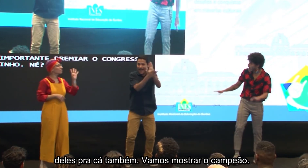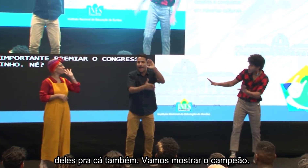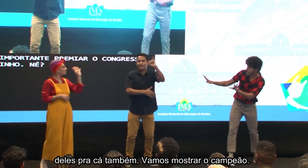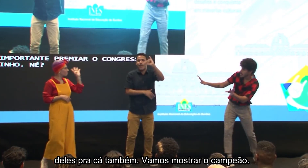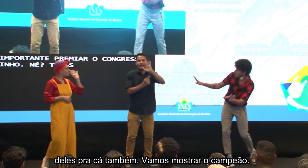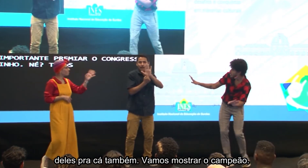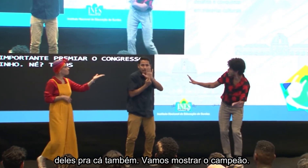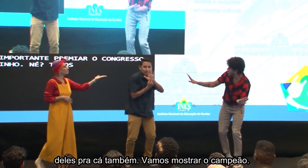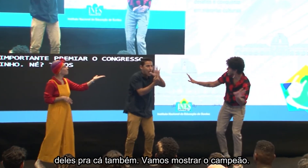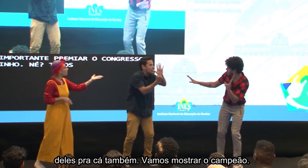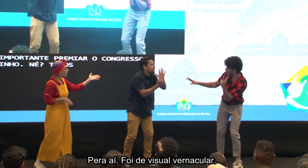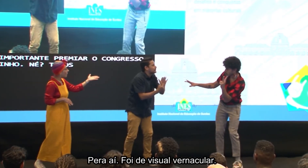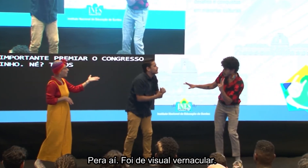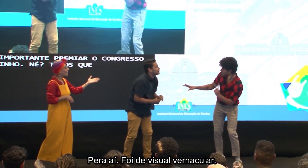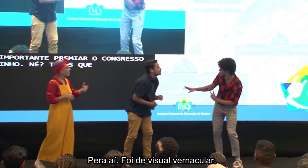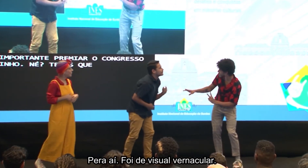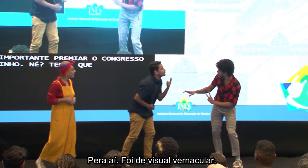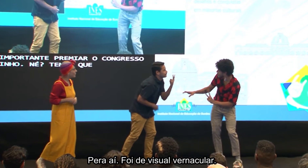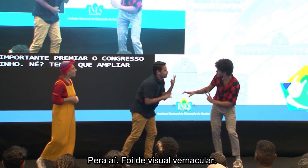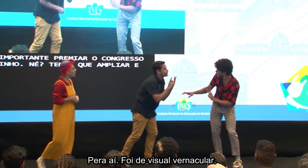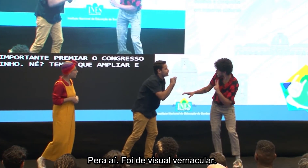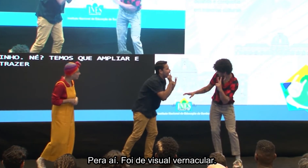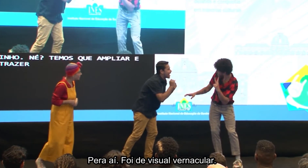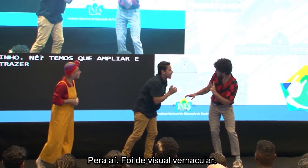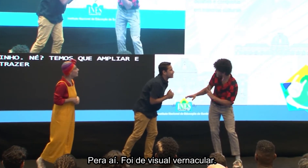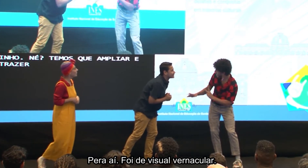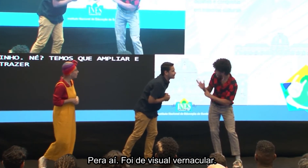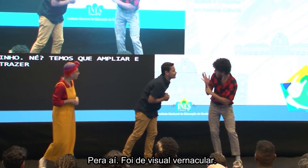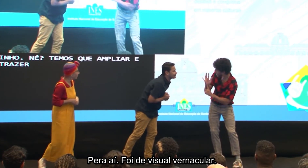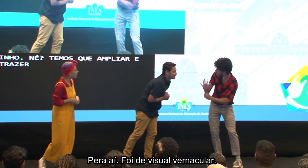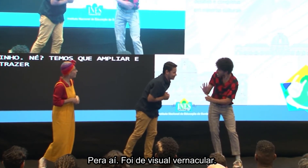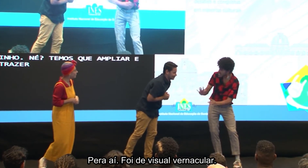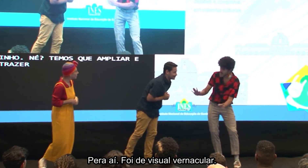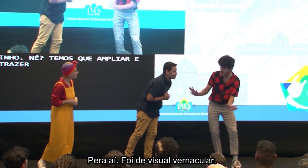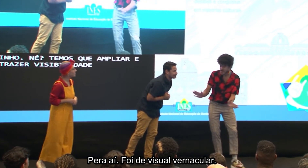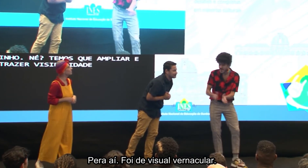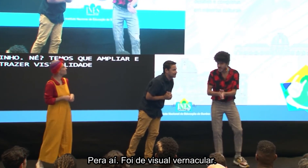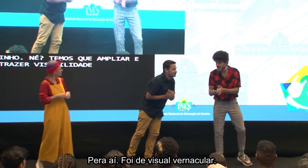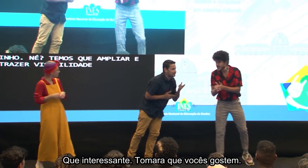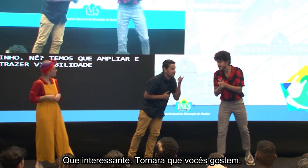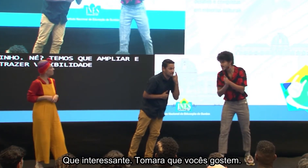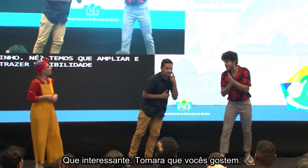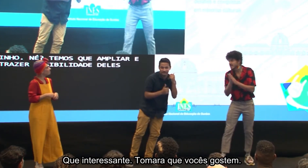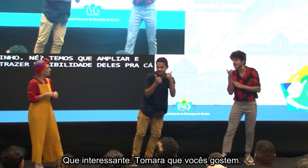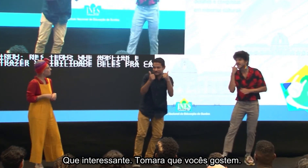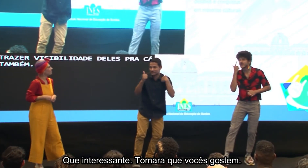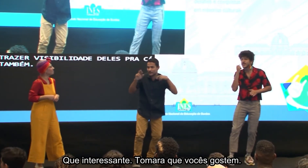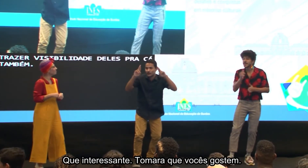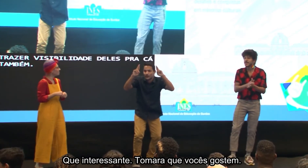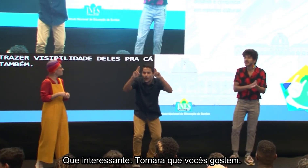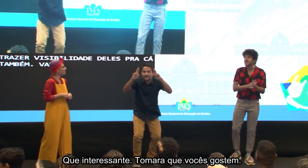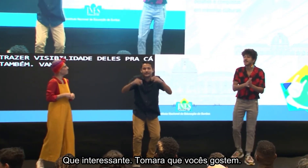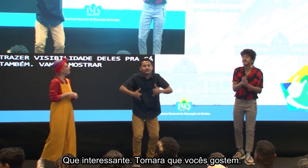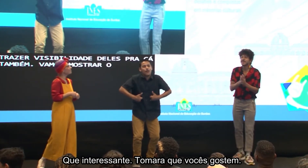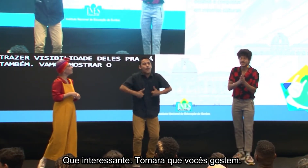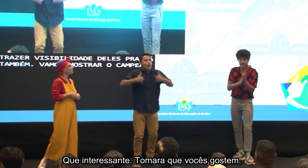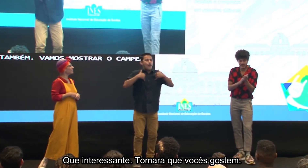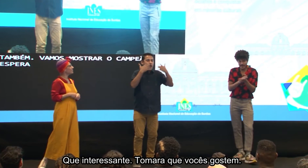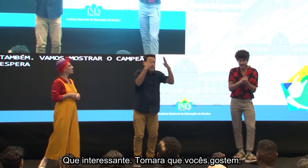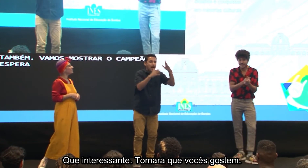Vamos mostrar o campeão. Peraí, foi de visual vernacular? Que interessante! Tomara que